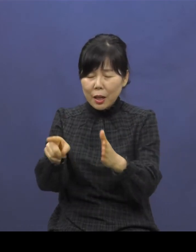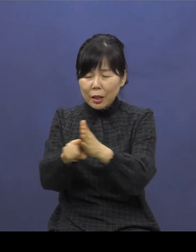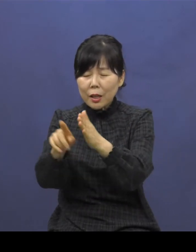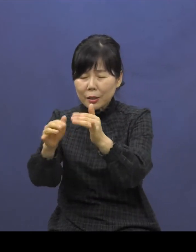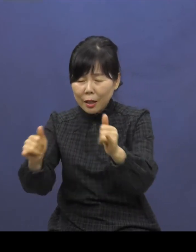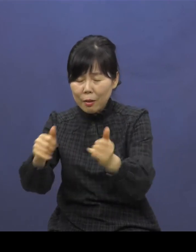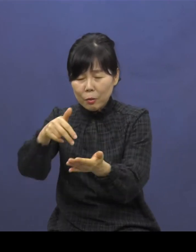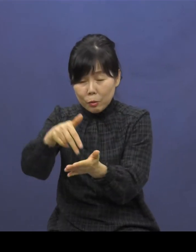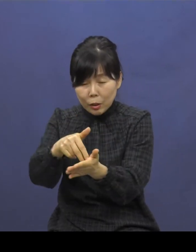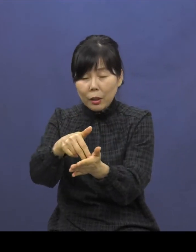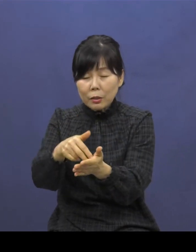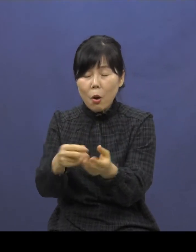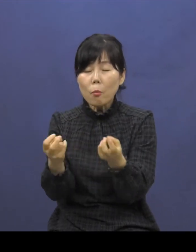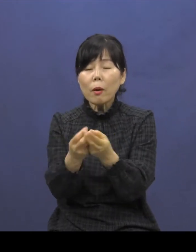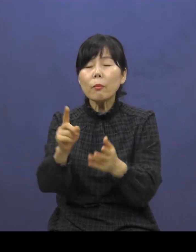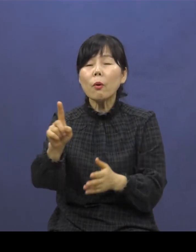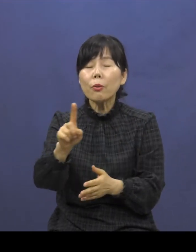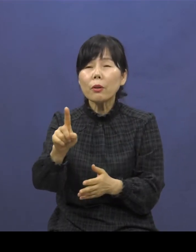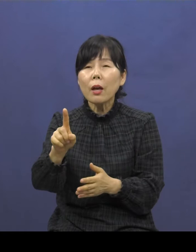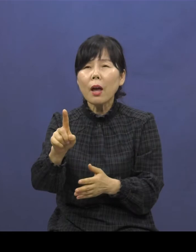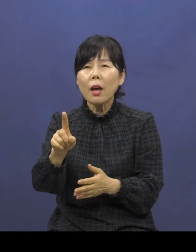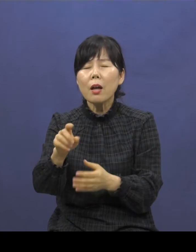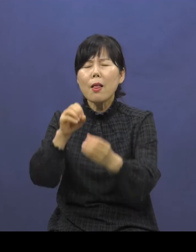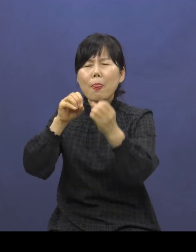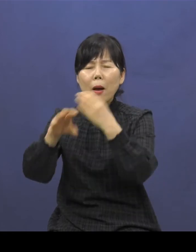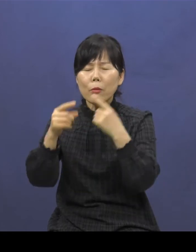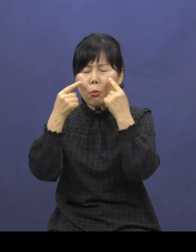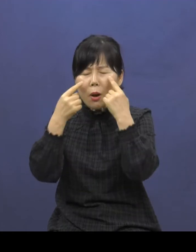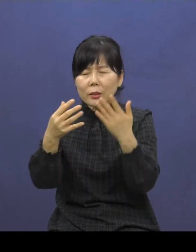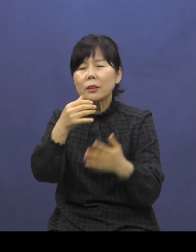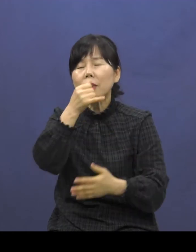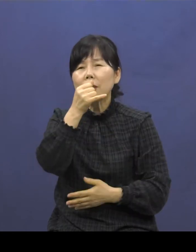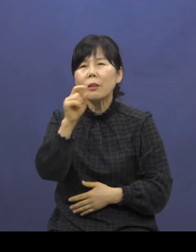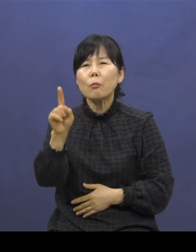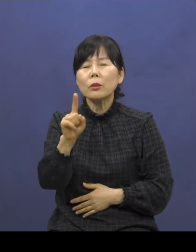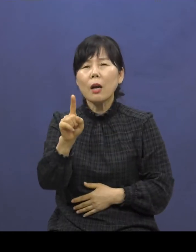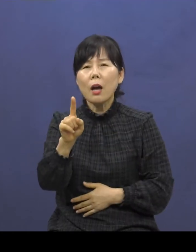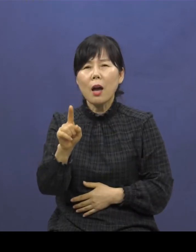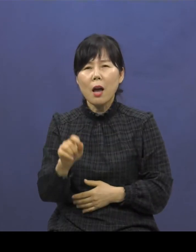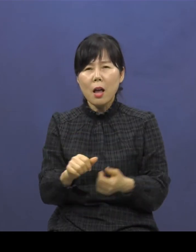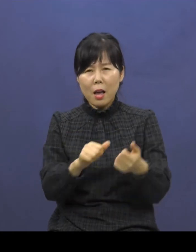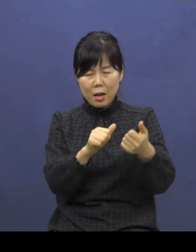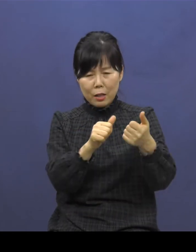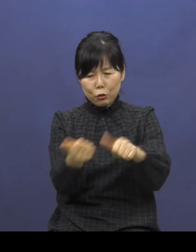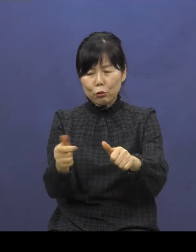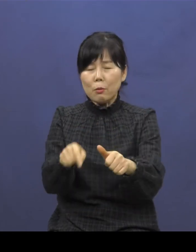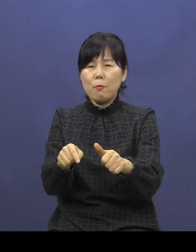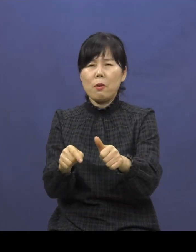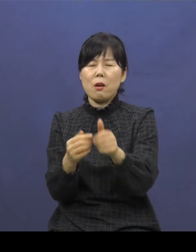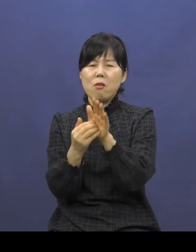사람, 신앙인으로서 어떻게 해야 되는가, 그 대답도 분명해요. 그건 바로 뭐냐? 사망을 거부하십시오 하는